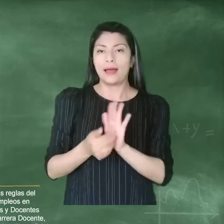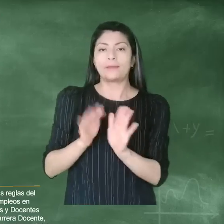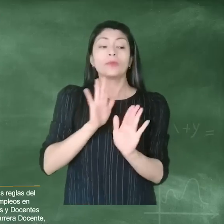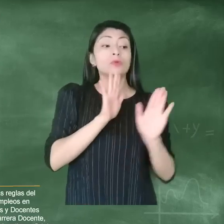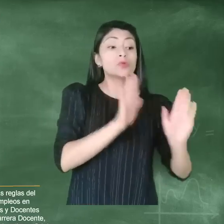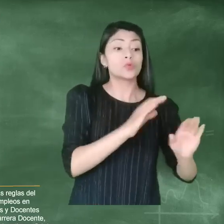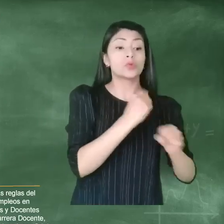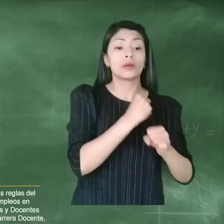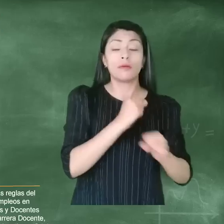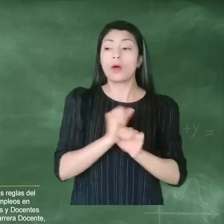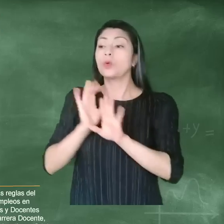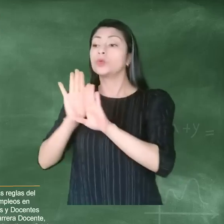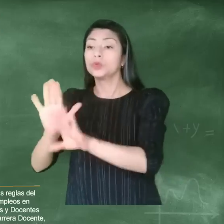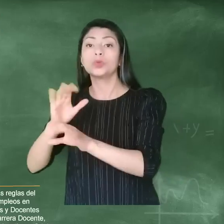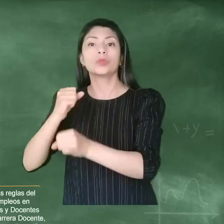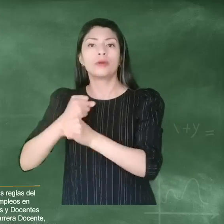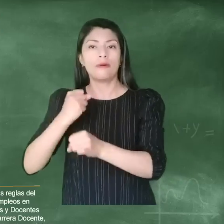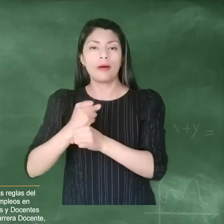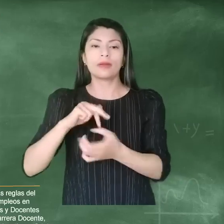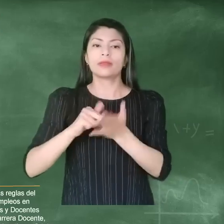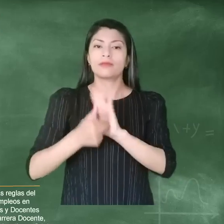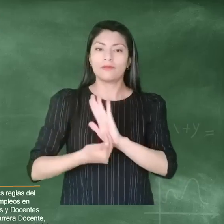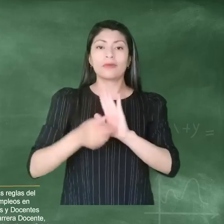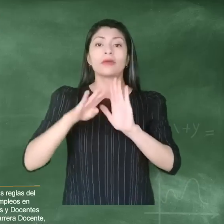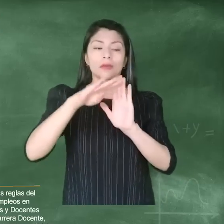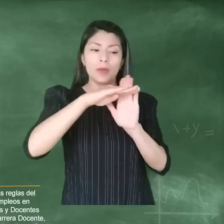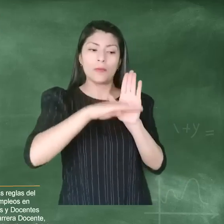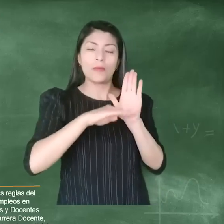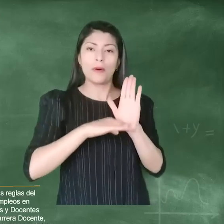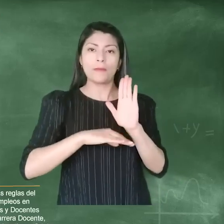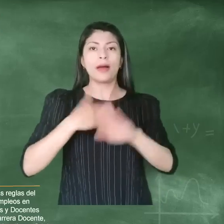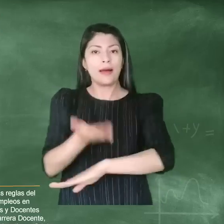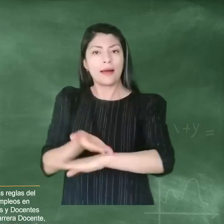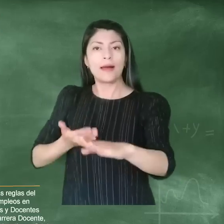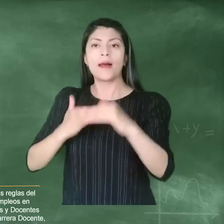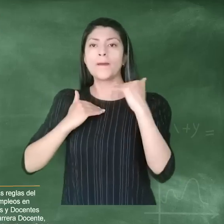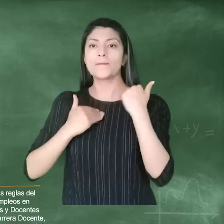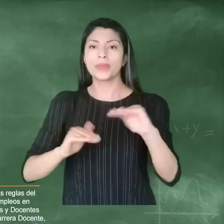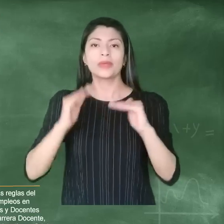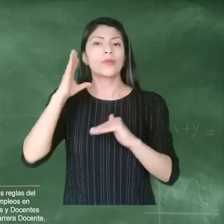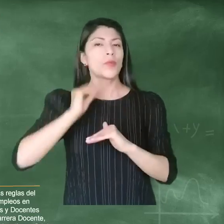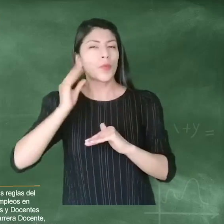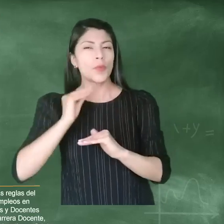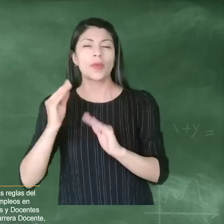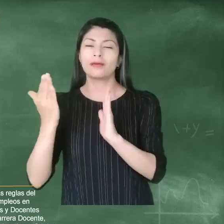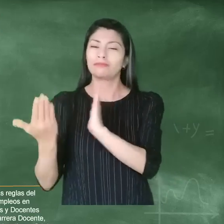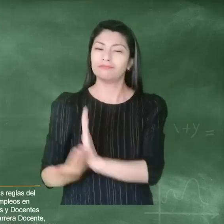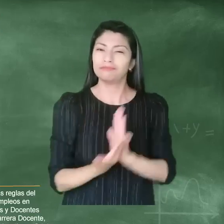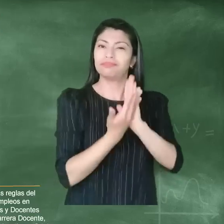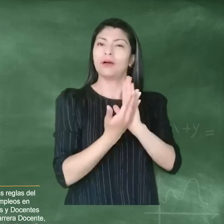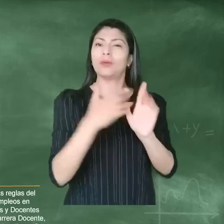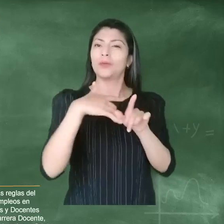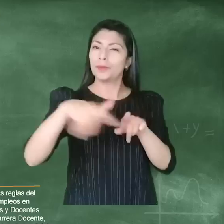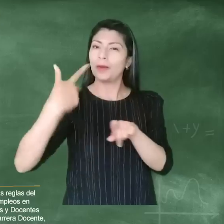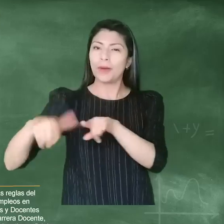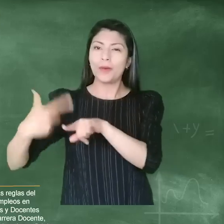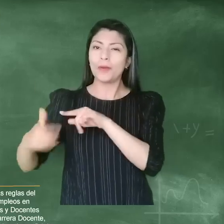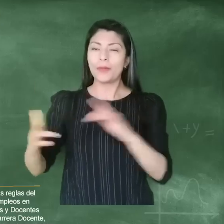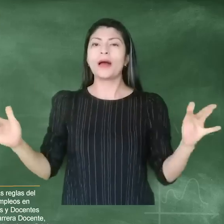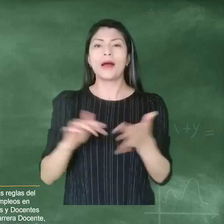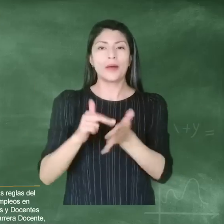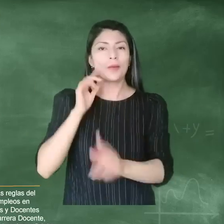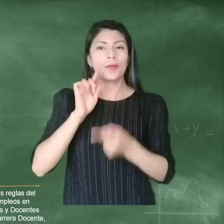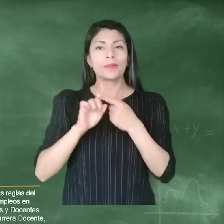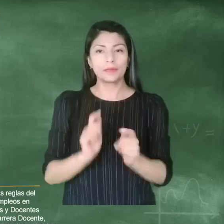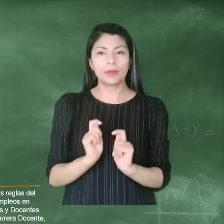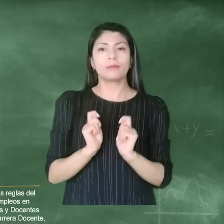competencias laborales de dichos empleos, así como los requisitos mínimo de formación académica, experiencia y demás